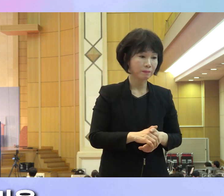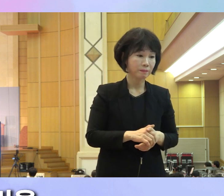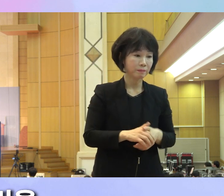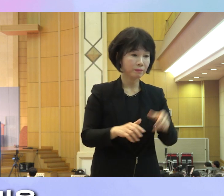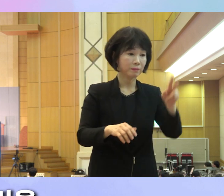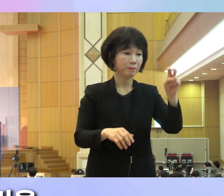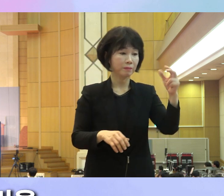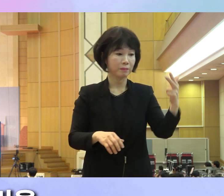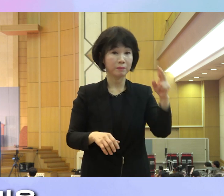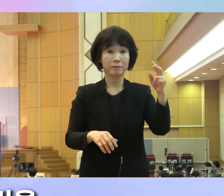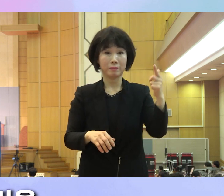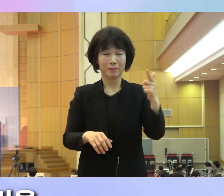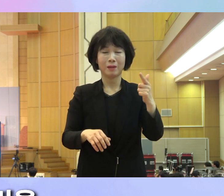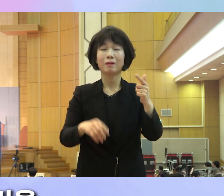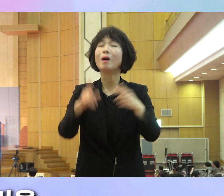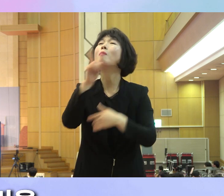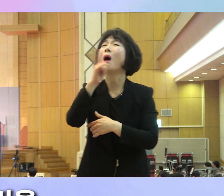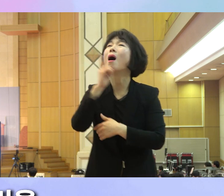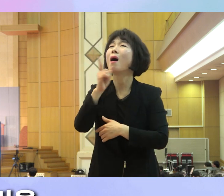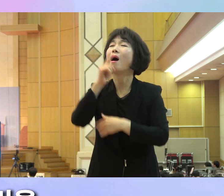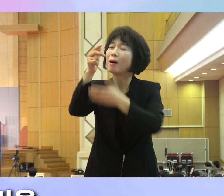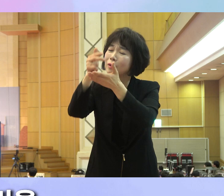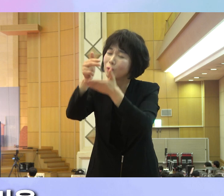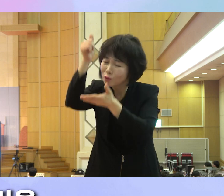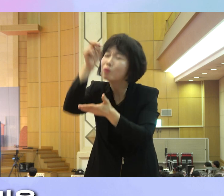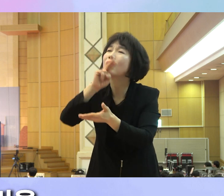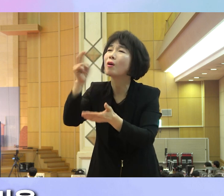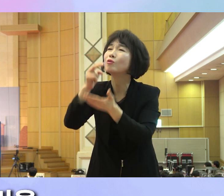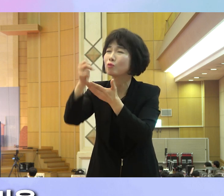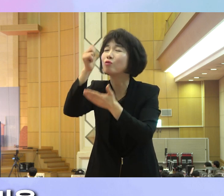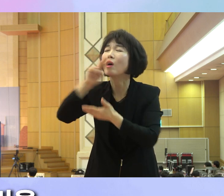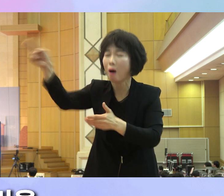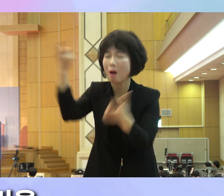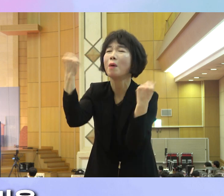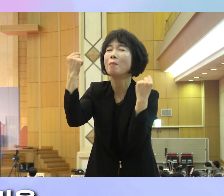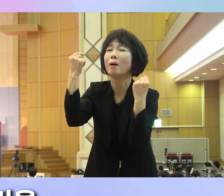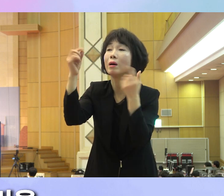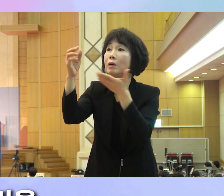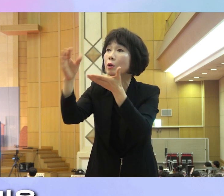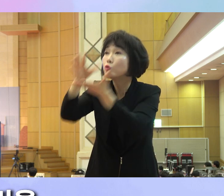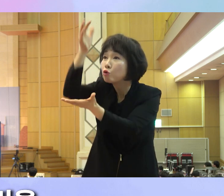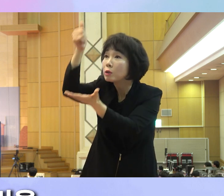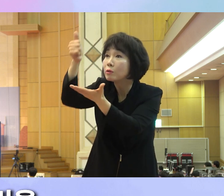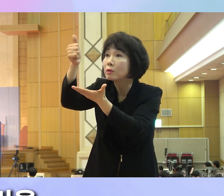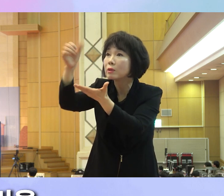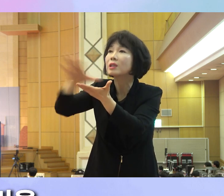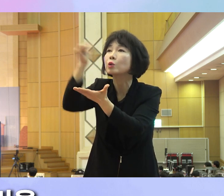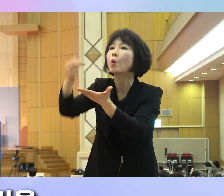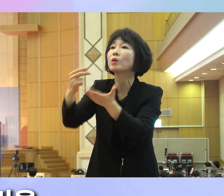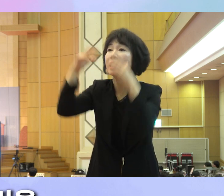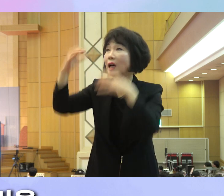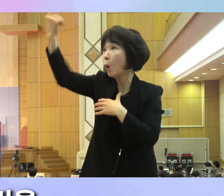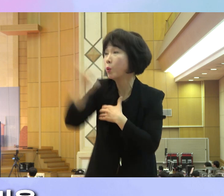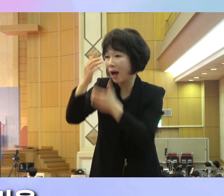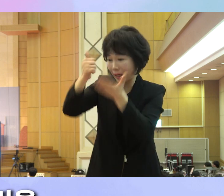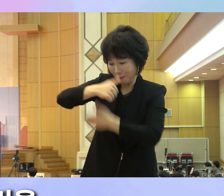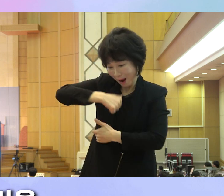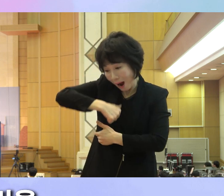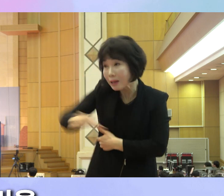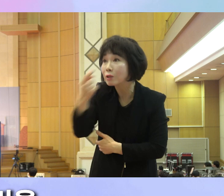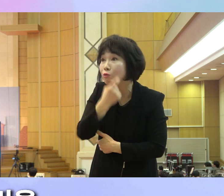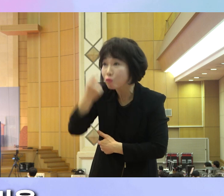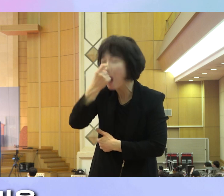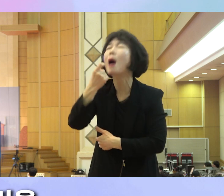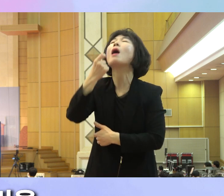27절 가로되 주여 그러하외다. 주는 그리스도시요 세상에 오시는 하나님의 아들이신